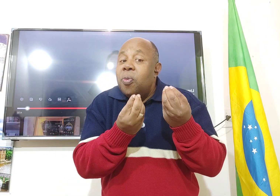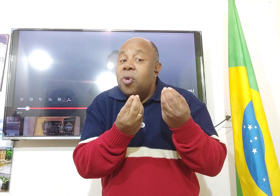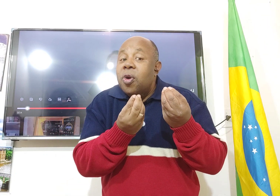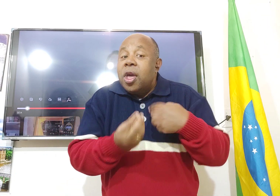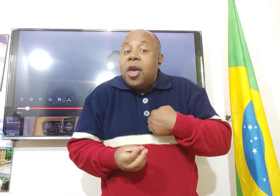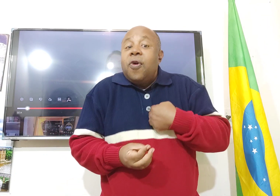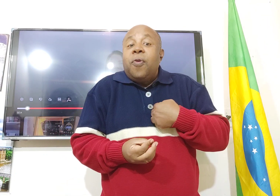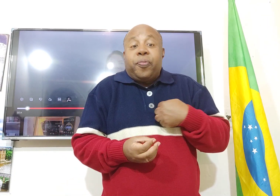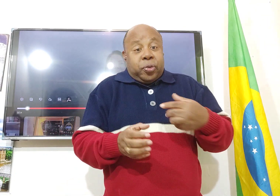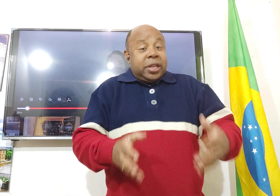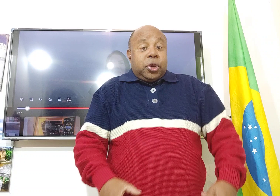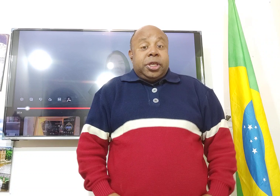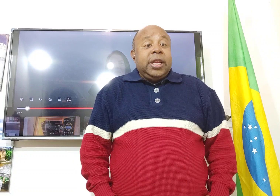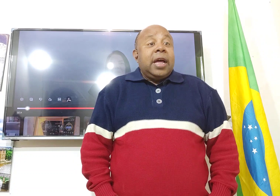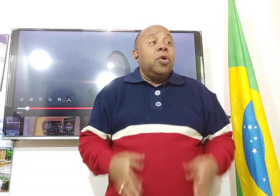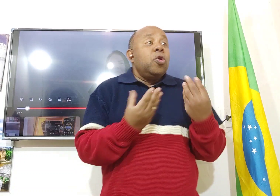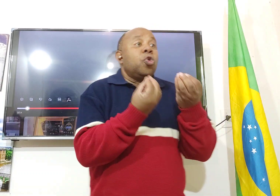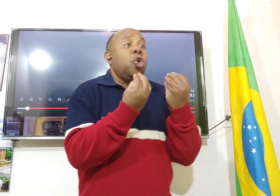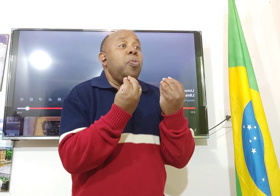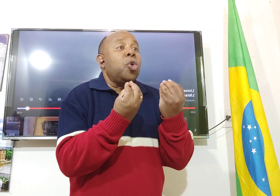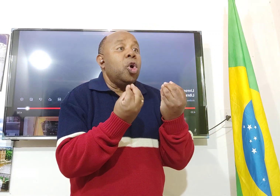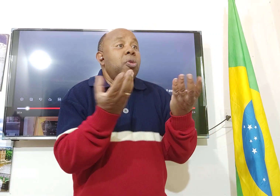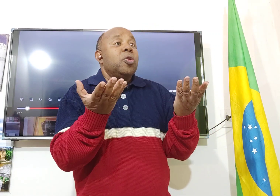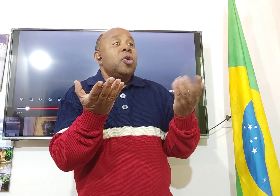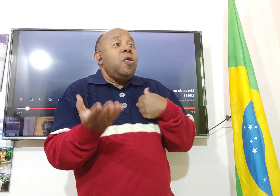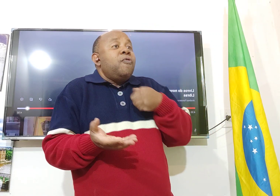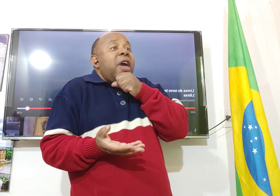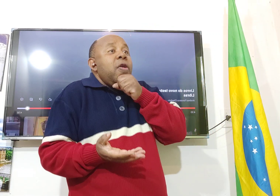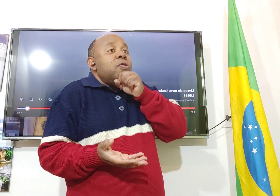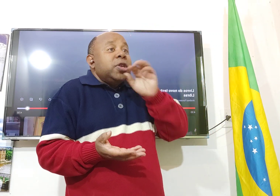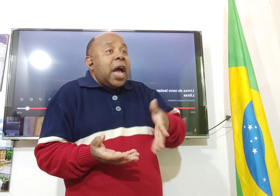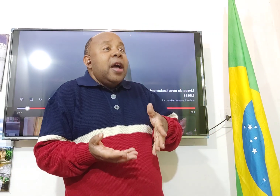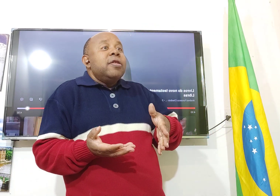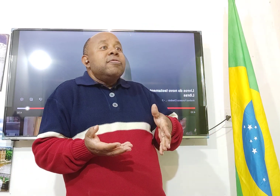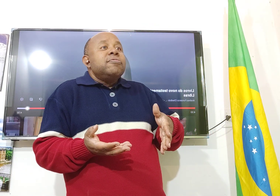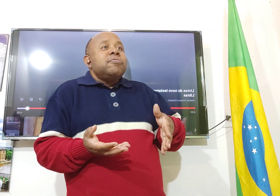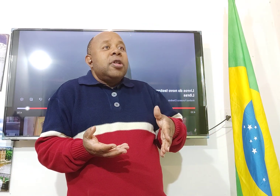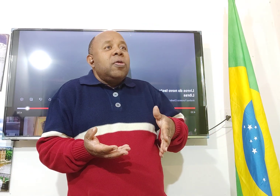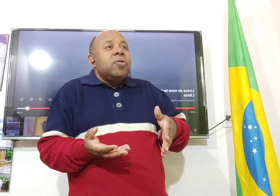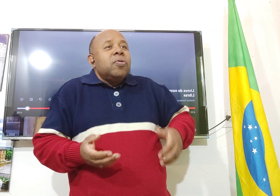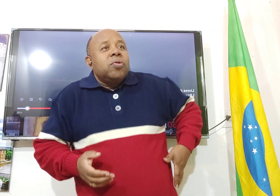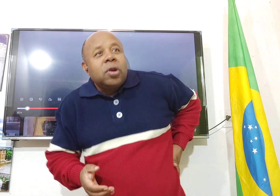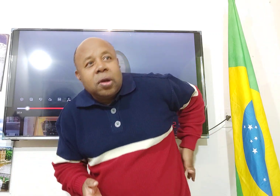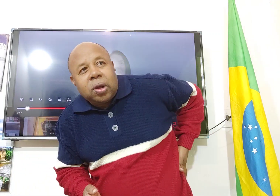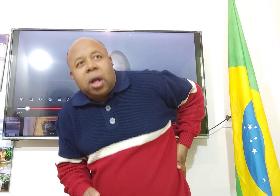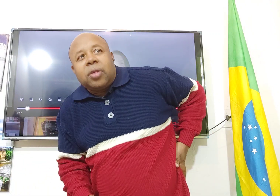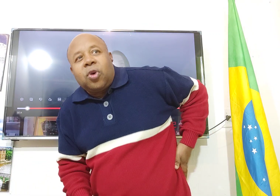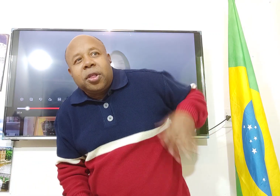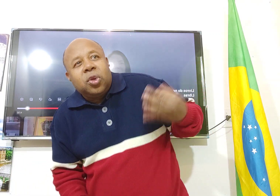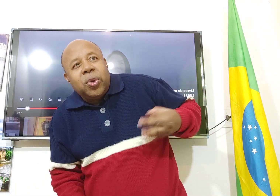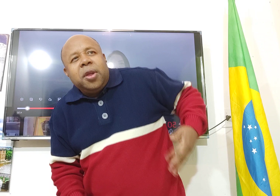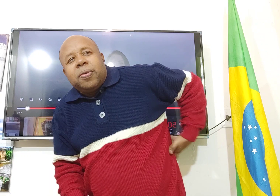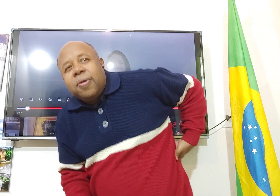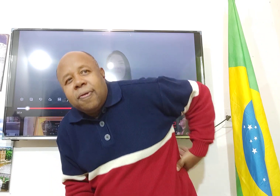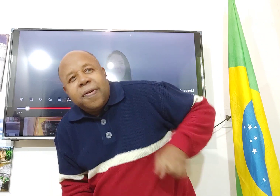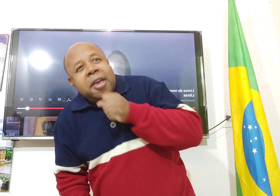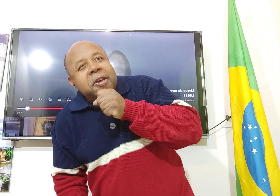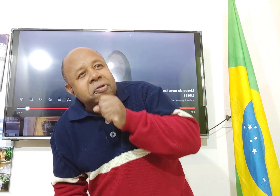Como? Eu estou indignado. Como? Eu, velho, já. Entendeu? Com as costas doendo. Velhinho,